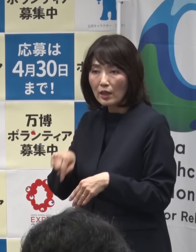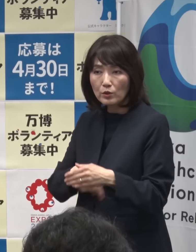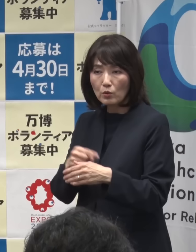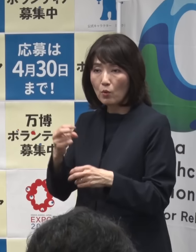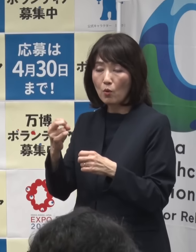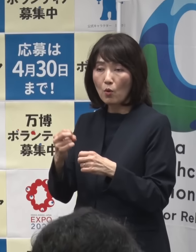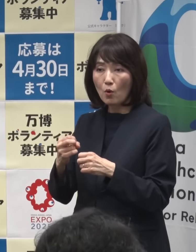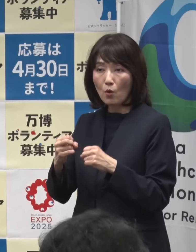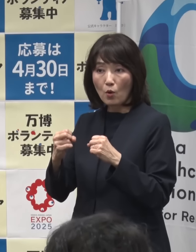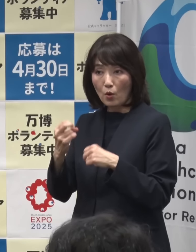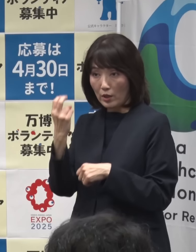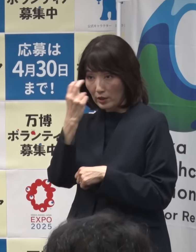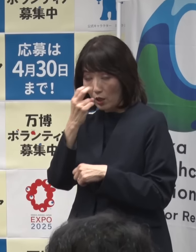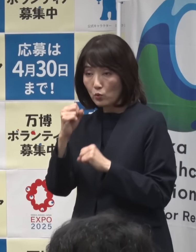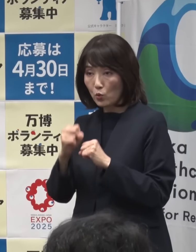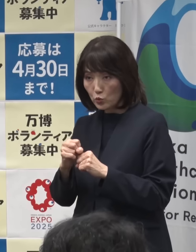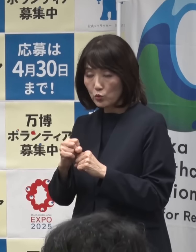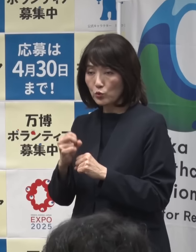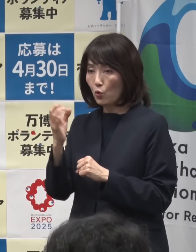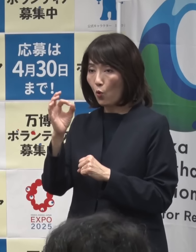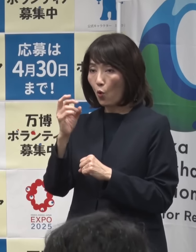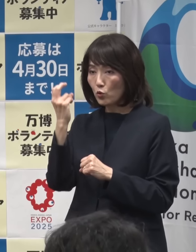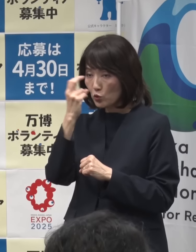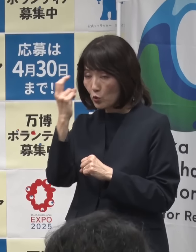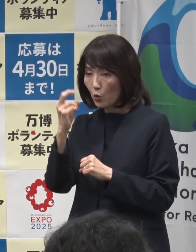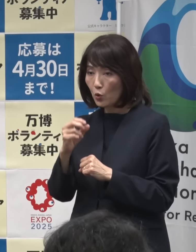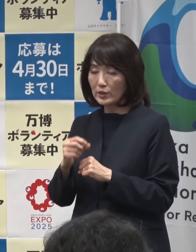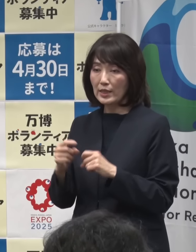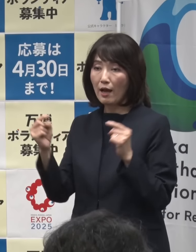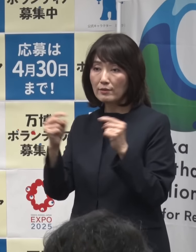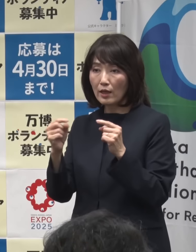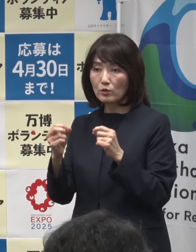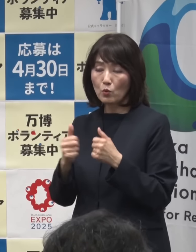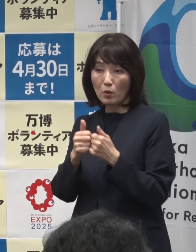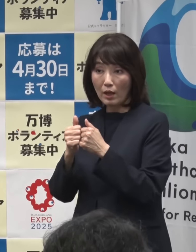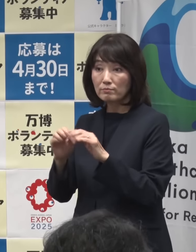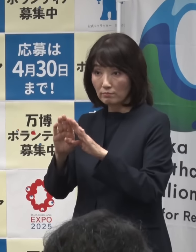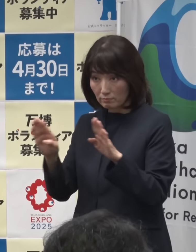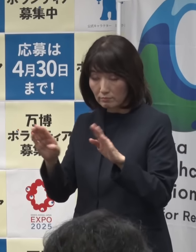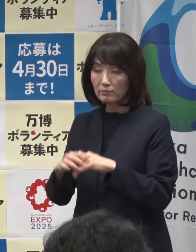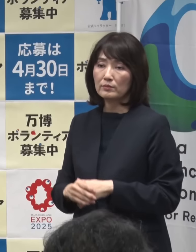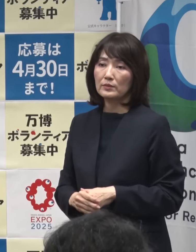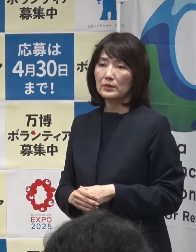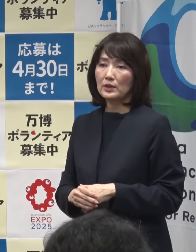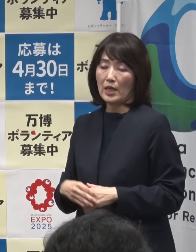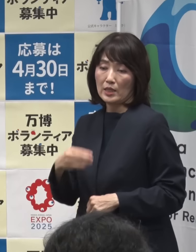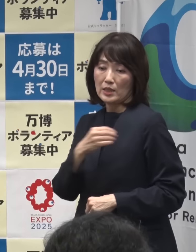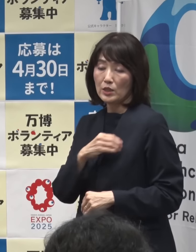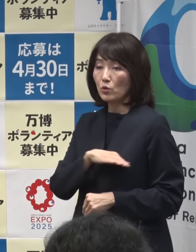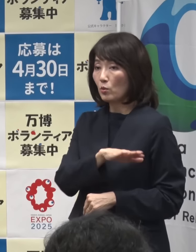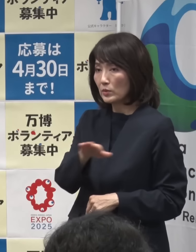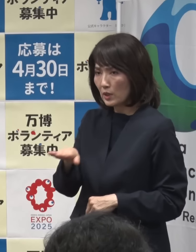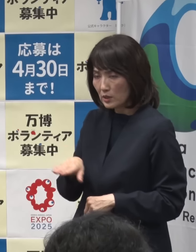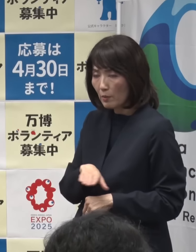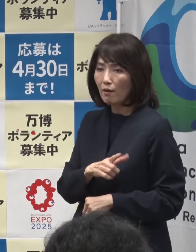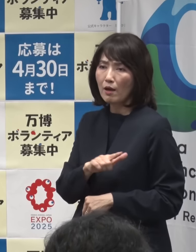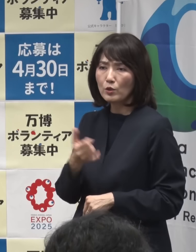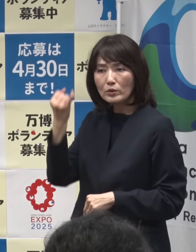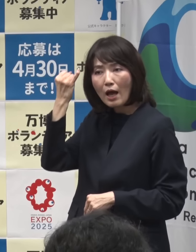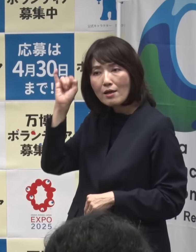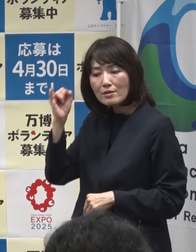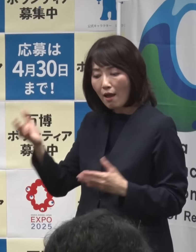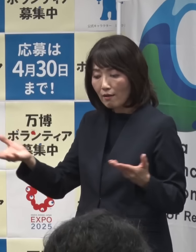ね、調査検討会議が開かれました。で委員の方々からいろんな意